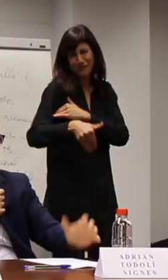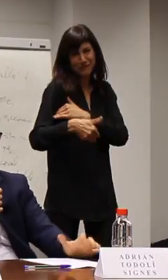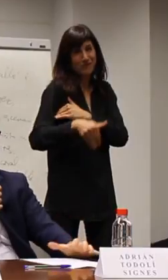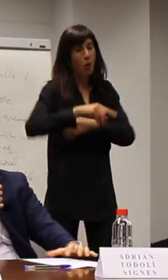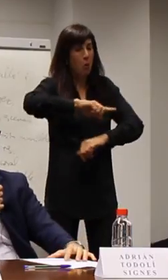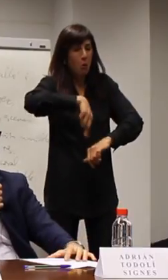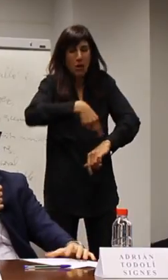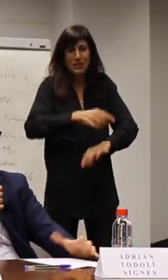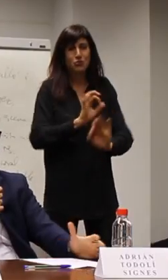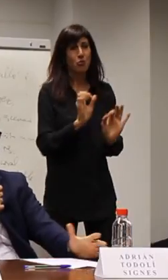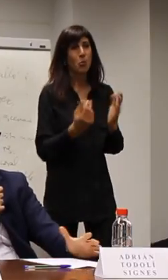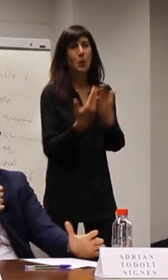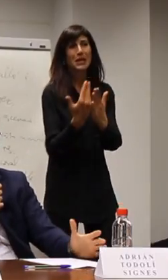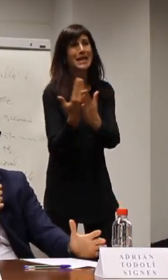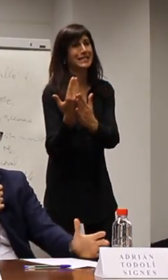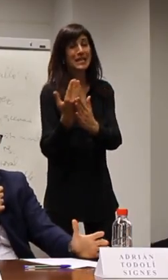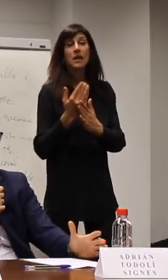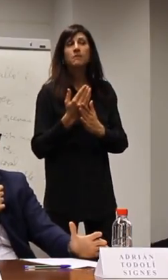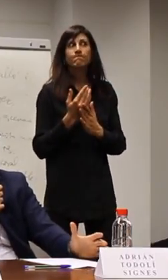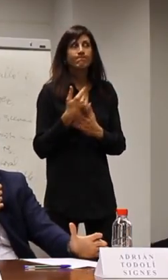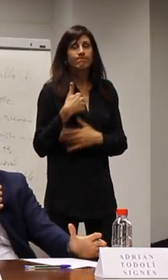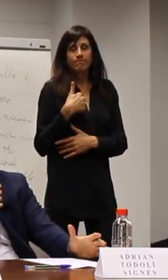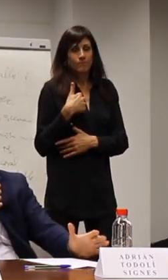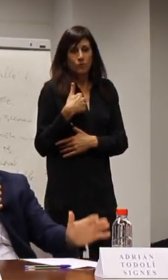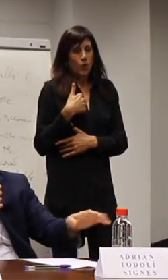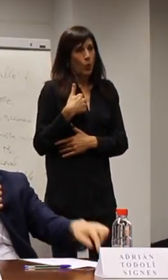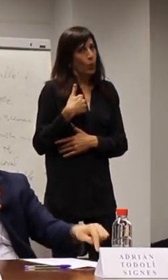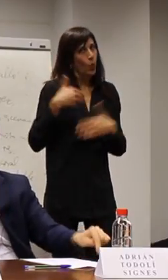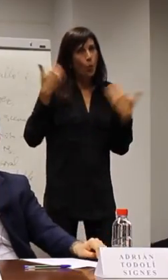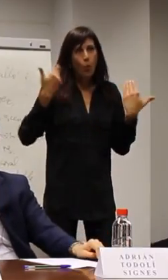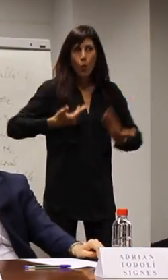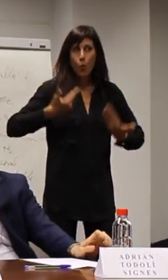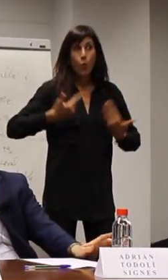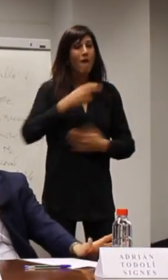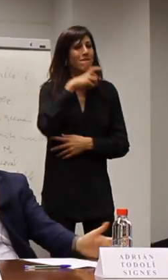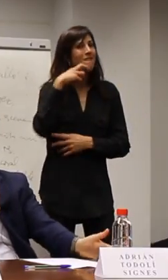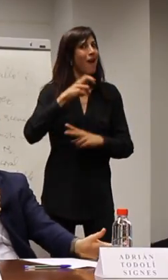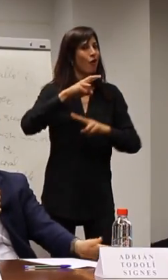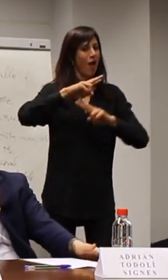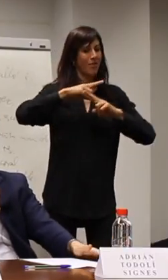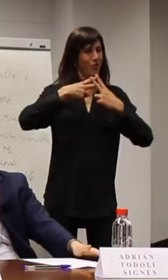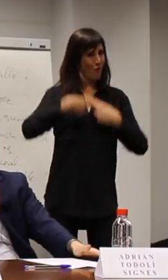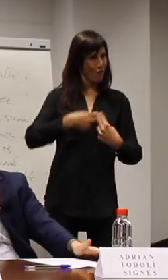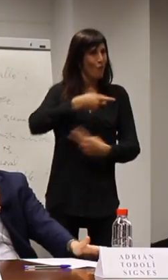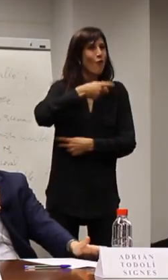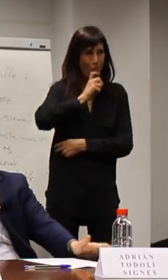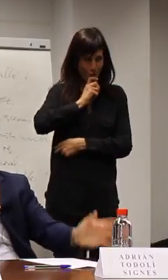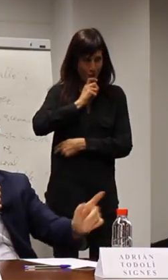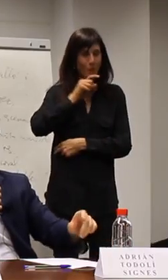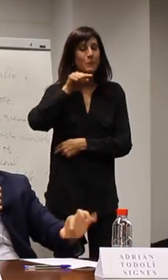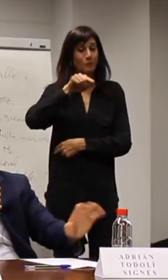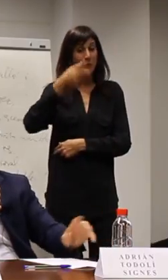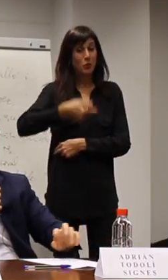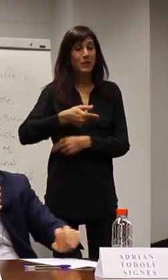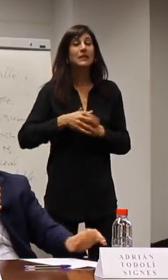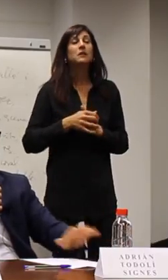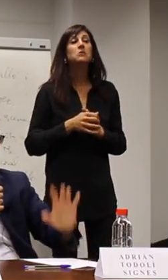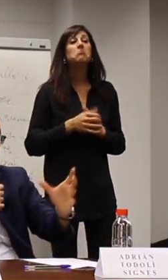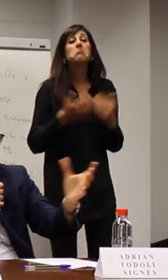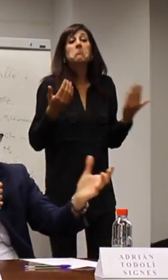días. Y entonces yo ahí me juego muchísimo con la valoración. Entonces, claro, y si a mí, por ejemplo, esa